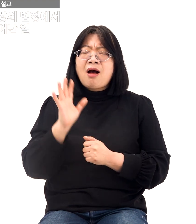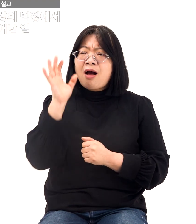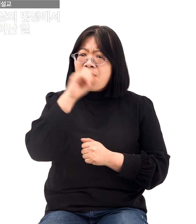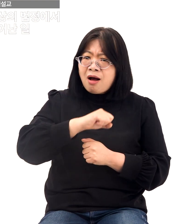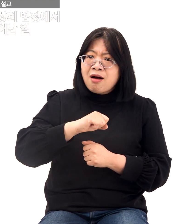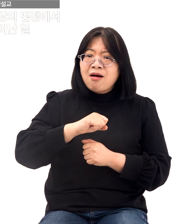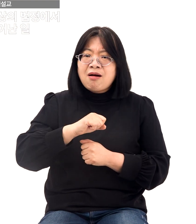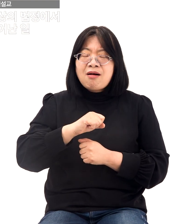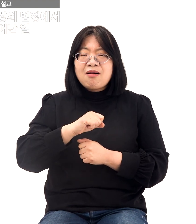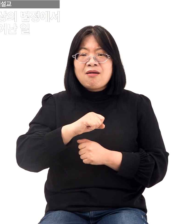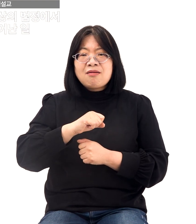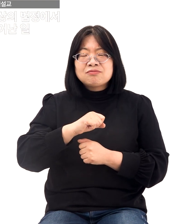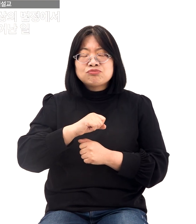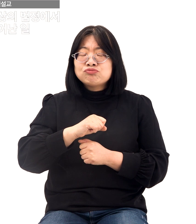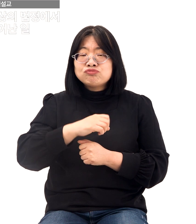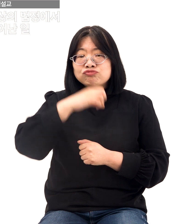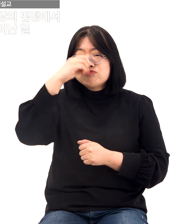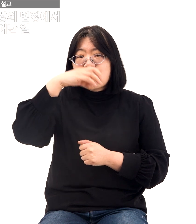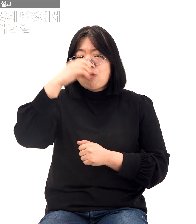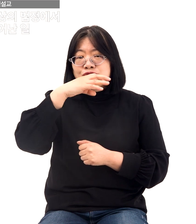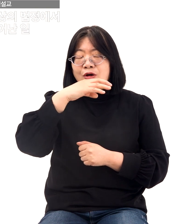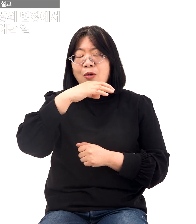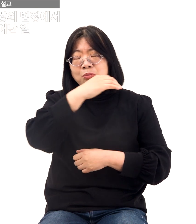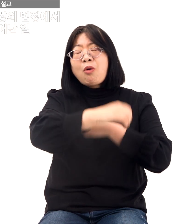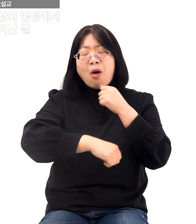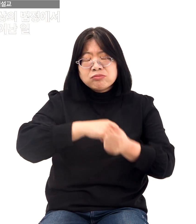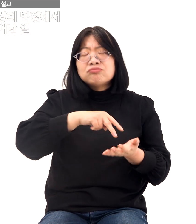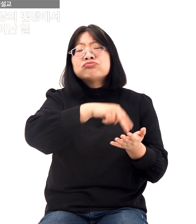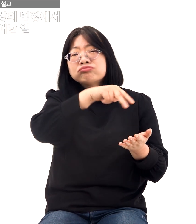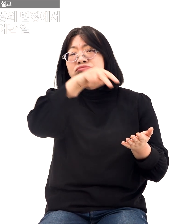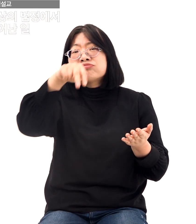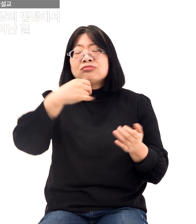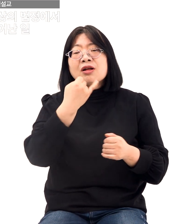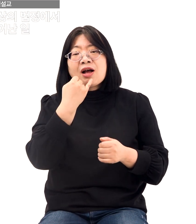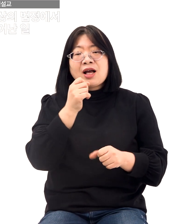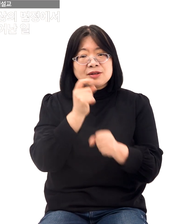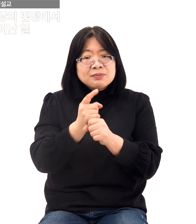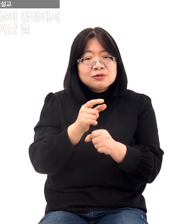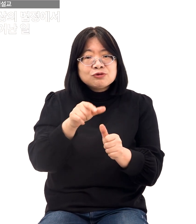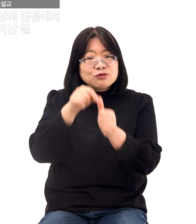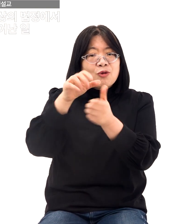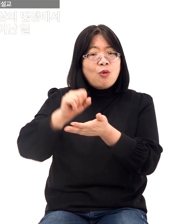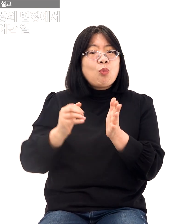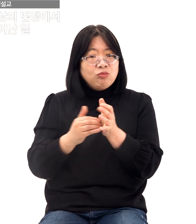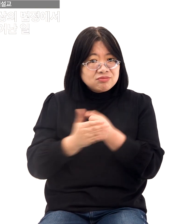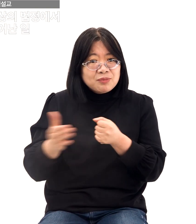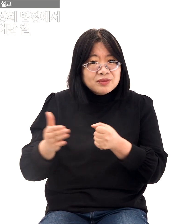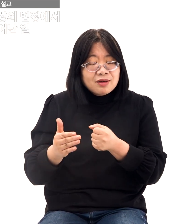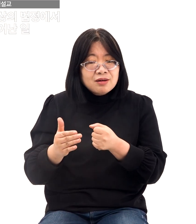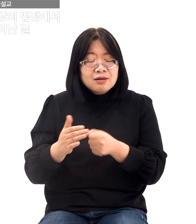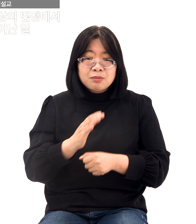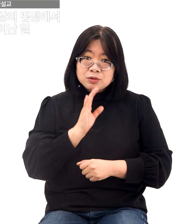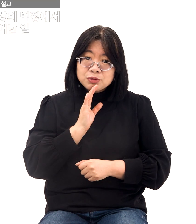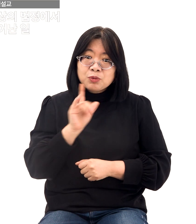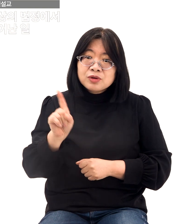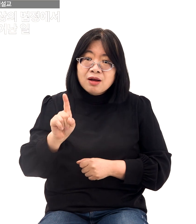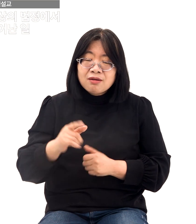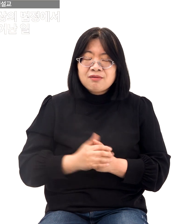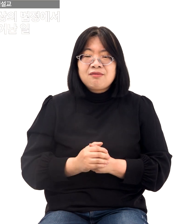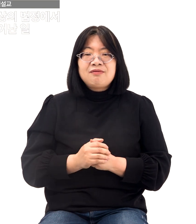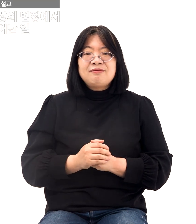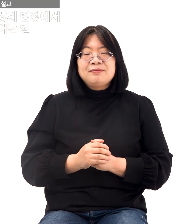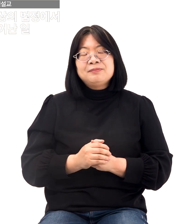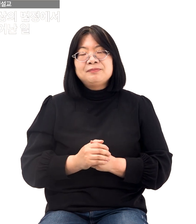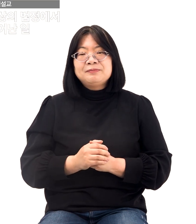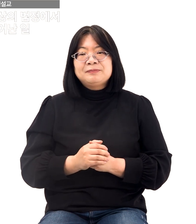그러면 그냥 막 살아도 되겠네. 이미 확보된 거니까. 그럴까요?